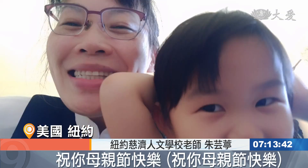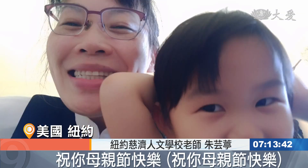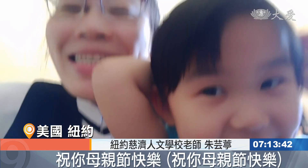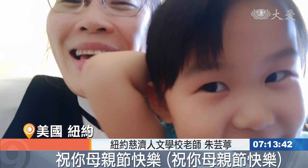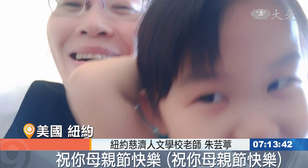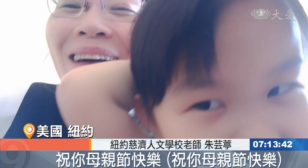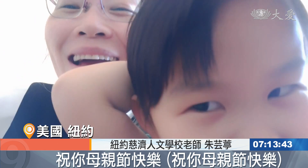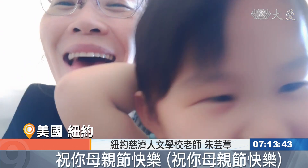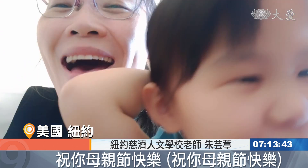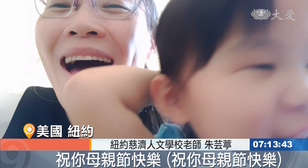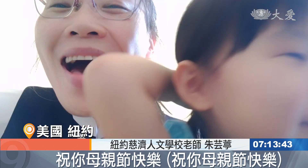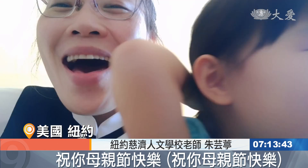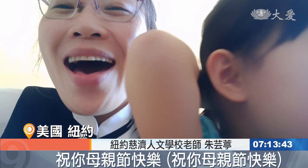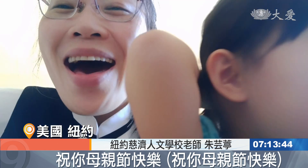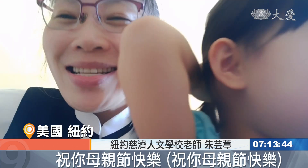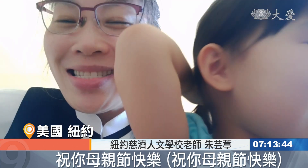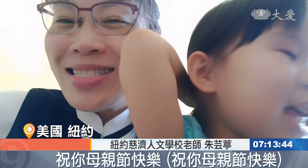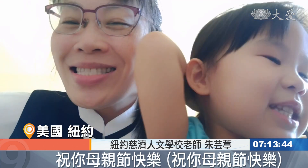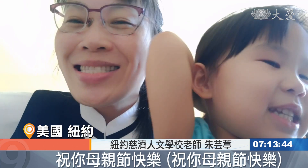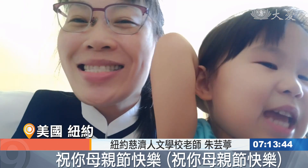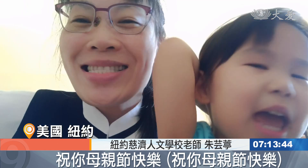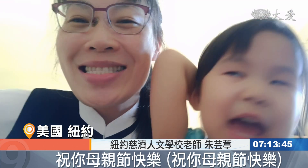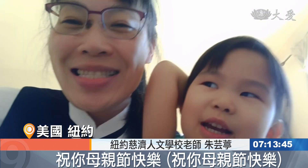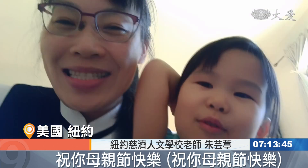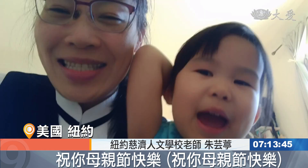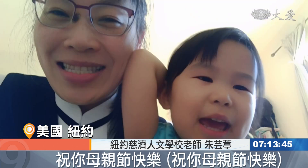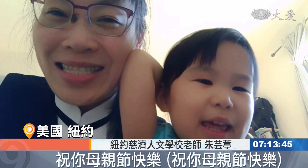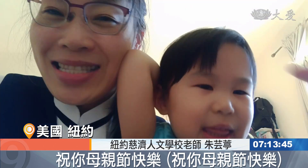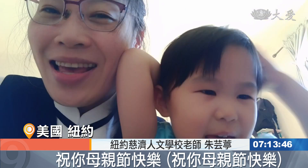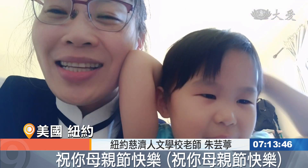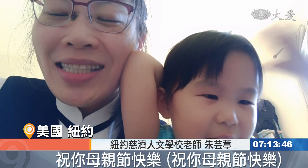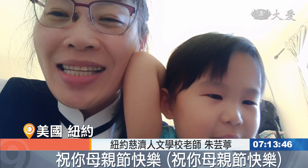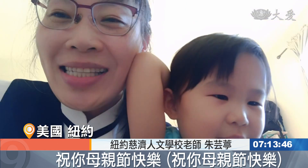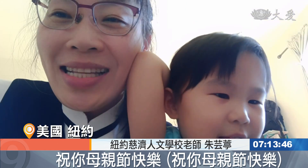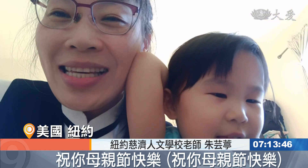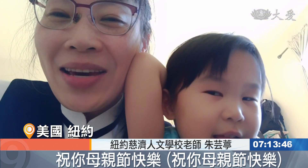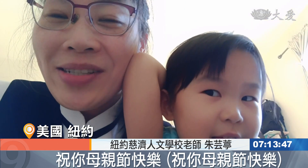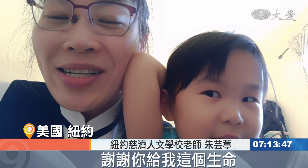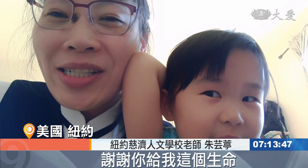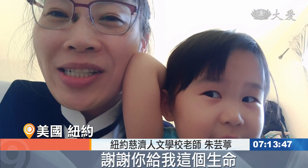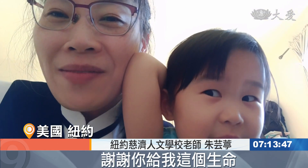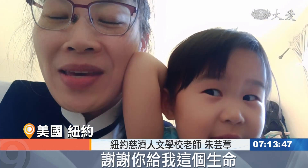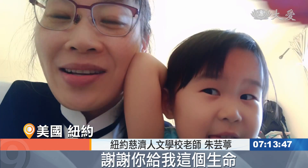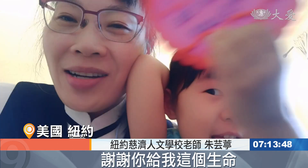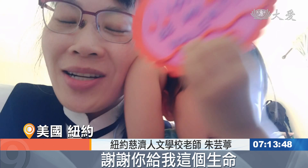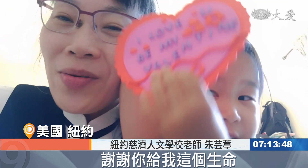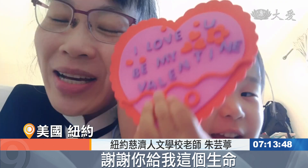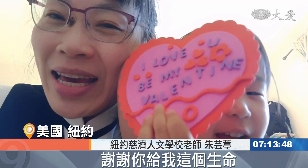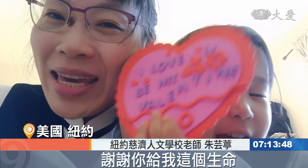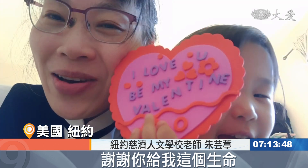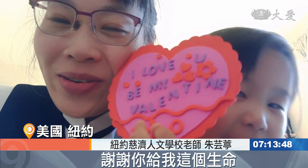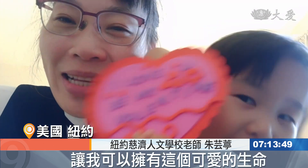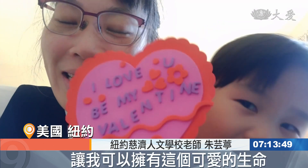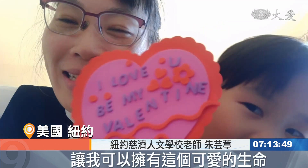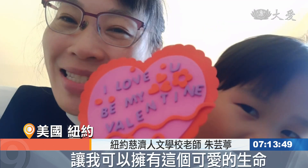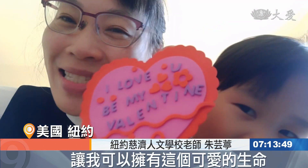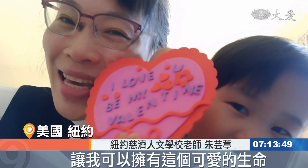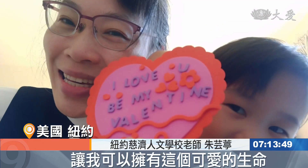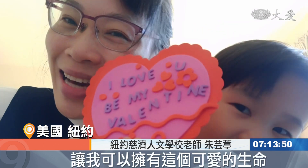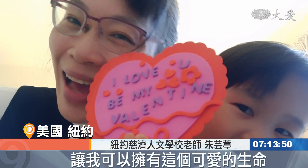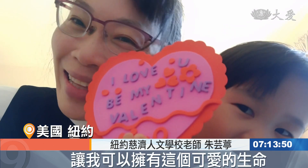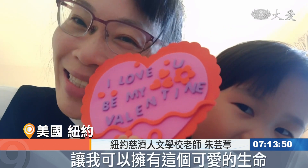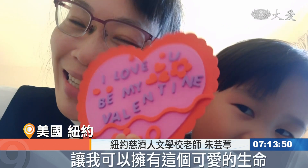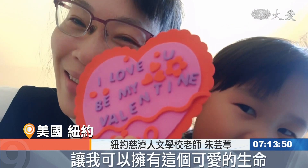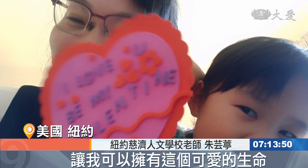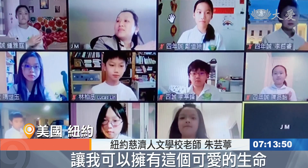母亲节快乐！ 祝你母亲节快乐！ 谢谢你给我这个生命，让我可以拥有这